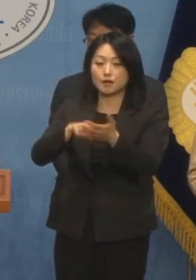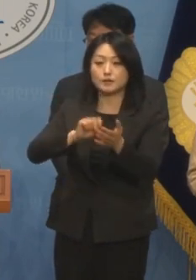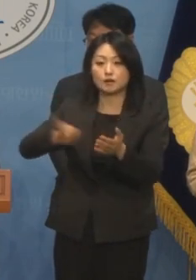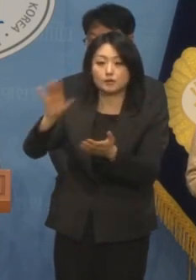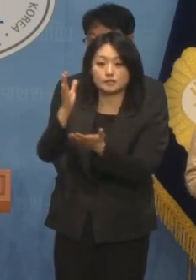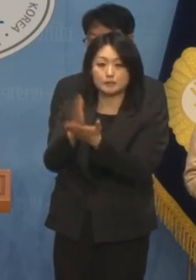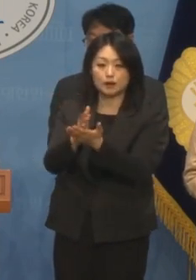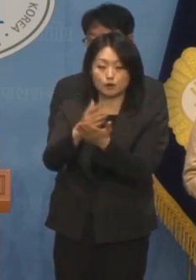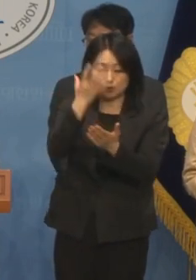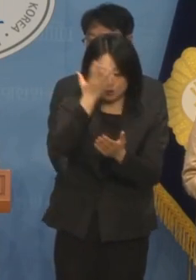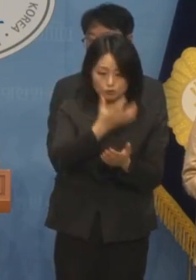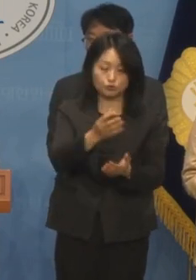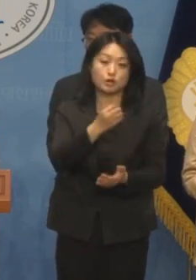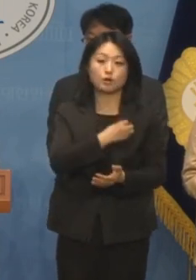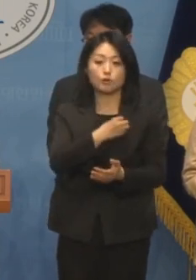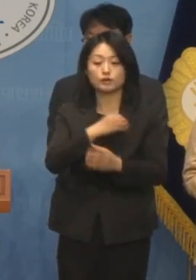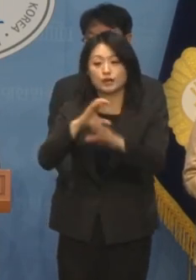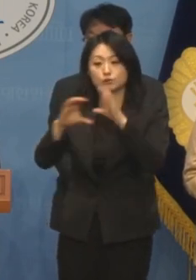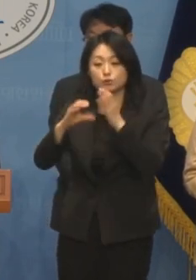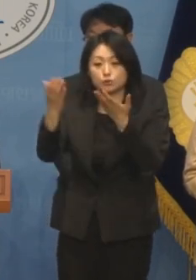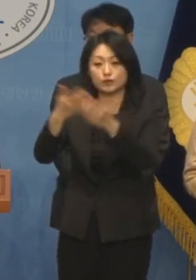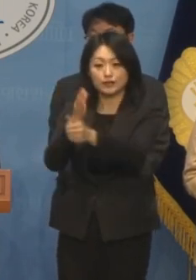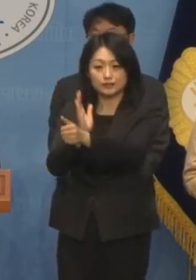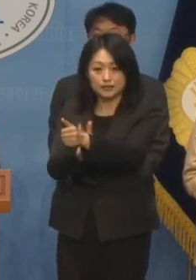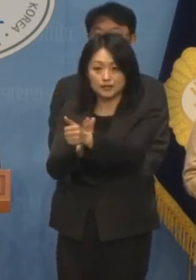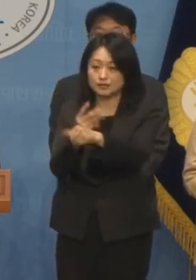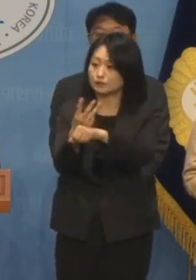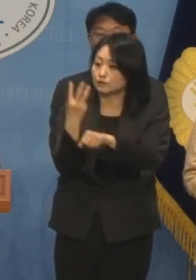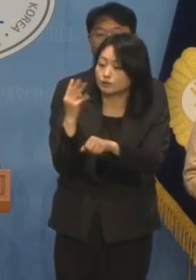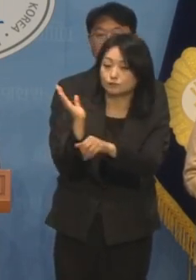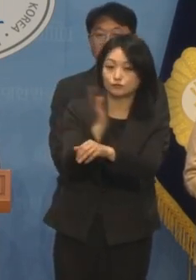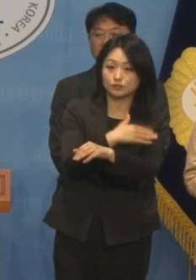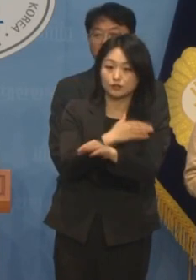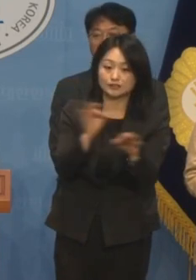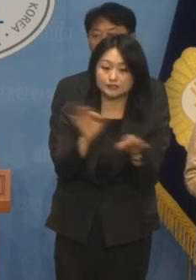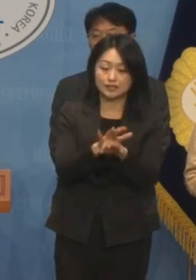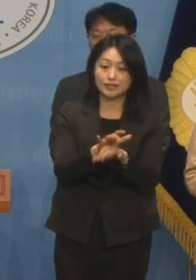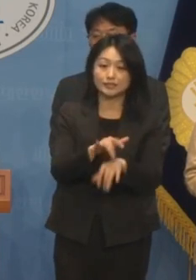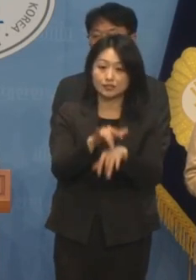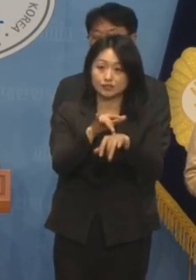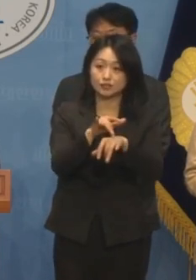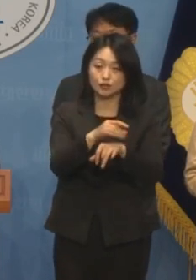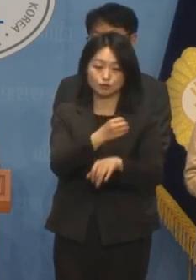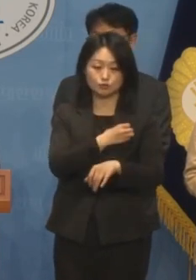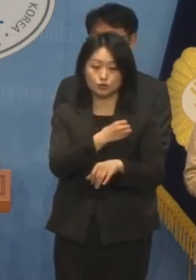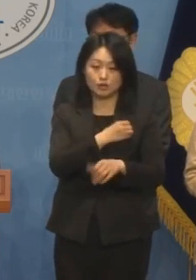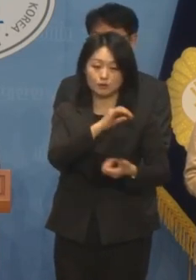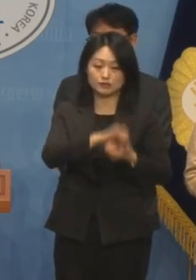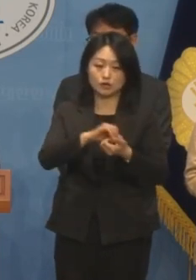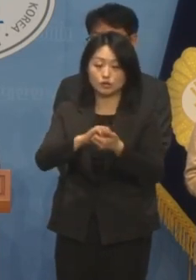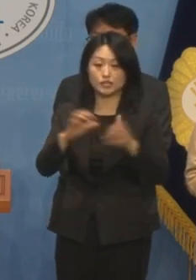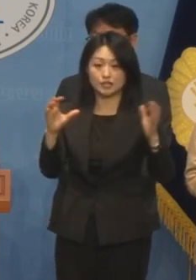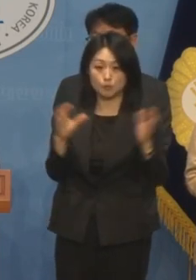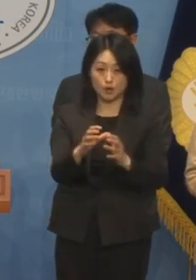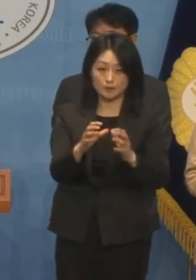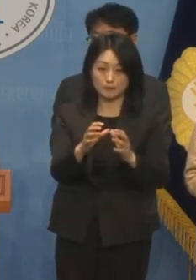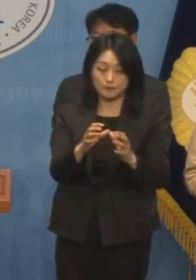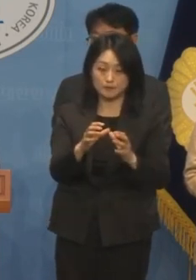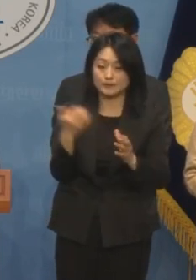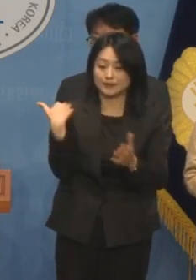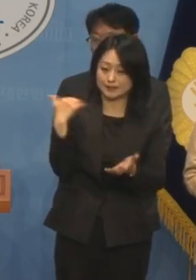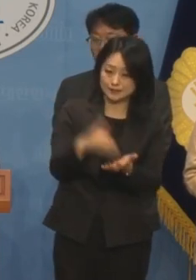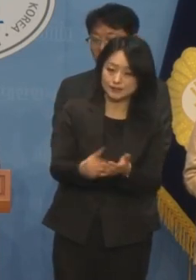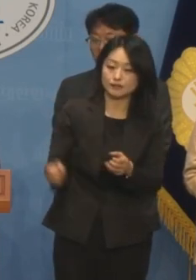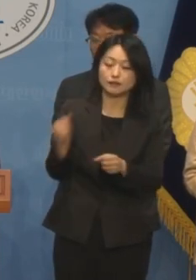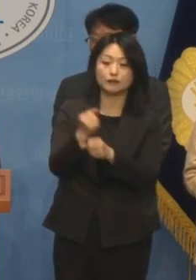후원 회원들과 정직하게 소통하라. 3년 전부터 사라진 후원 회원 정기 모임 등 활동가와 회원들의 소통 창구를